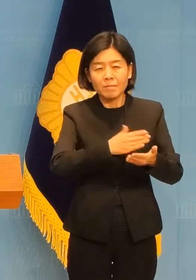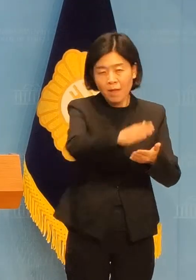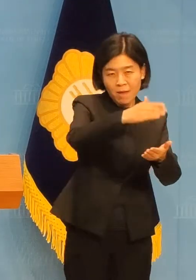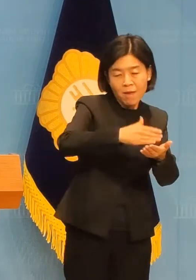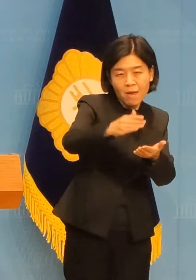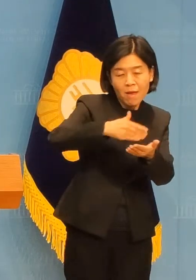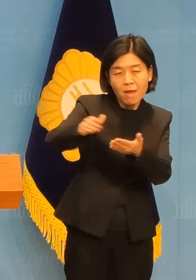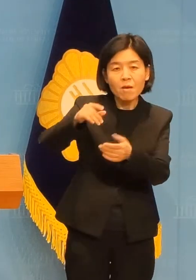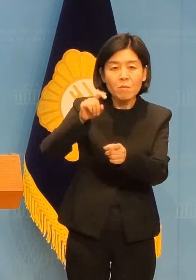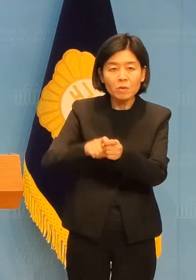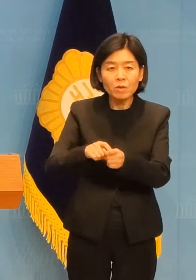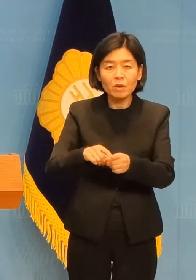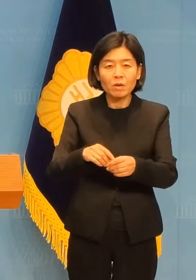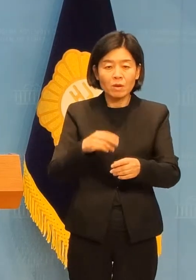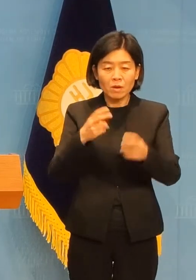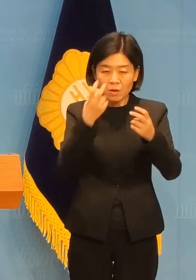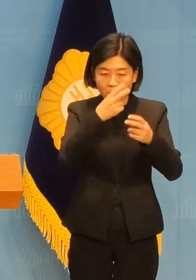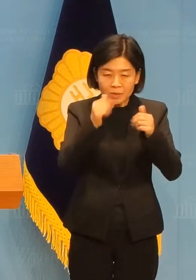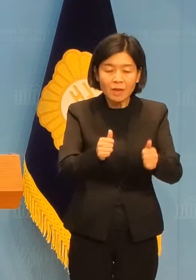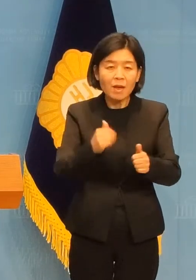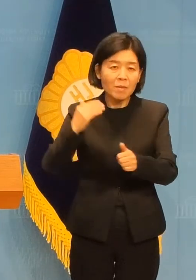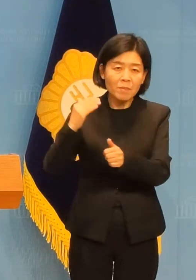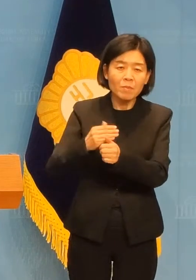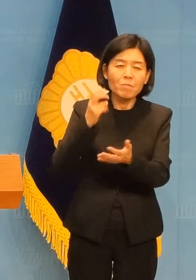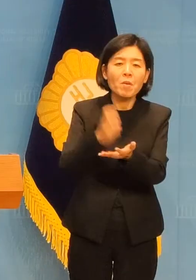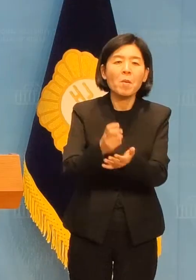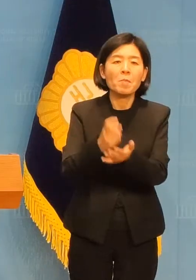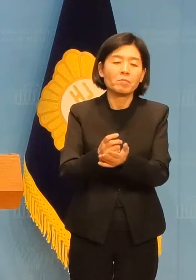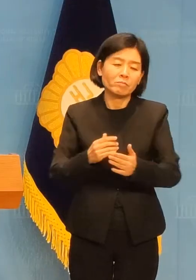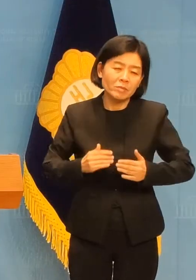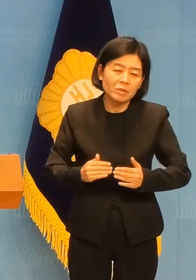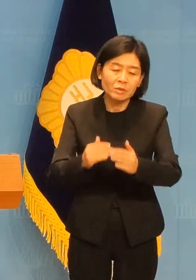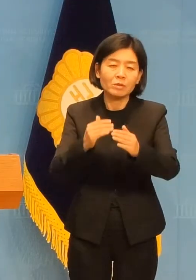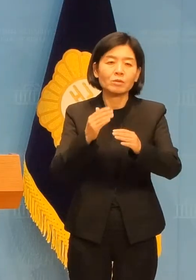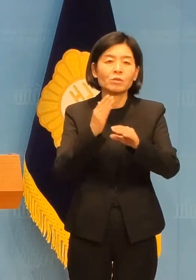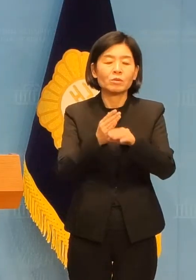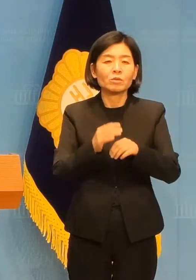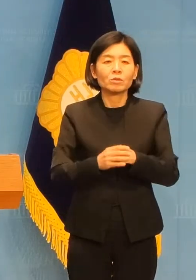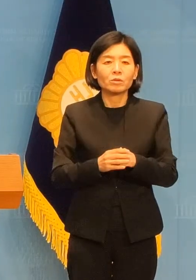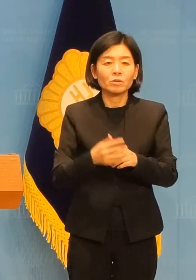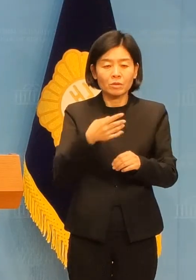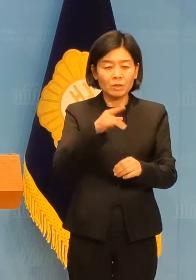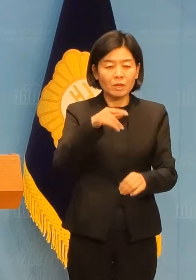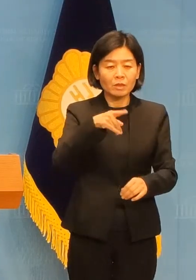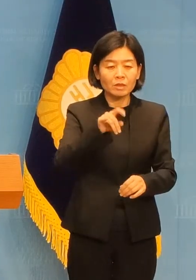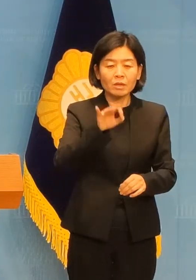위한 파면법에만 속도를 내고 있습니다. 대장동 항소